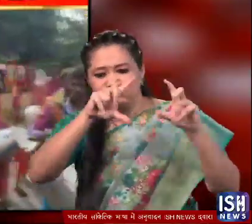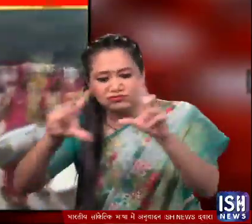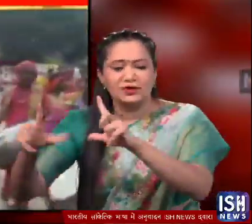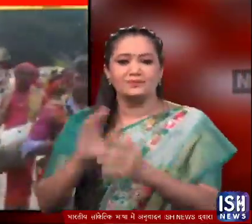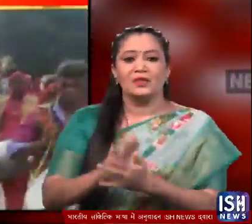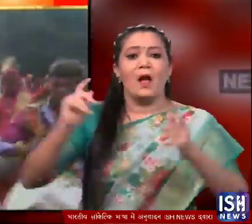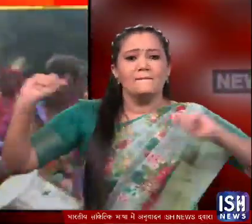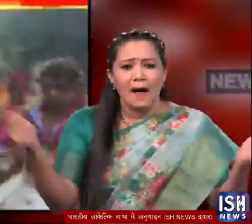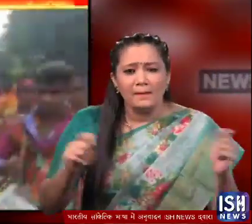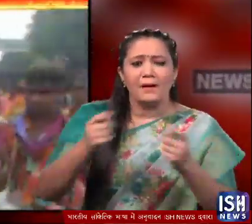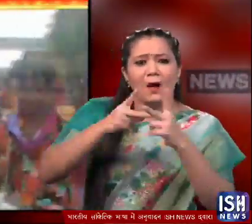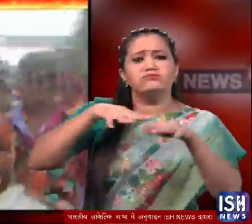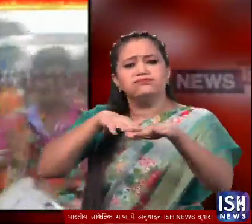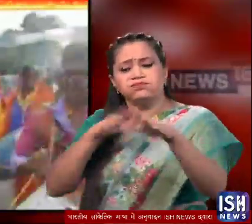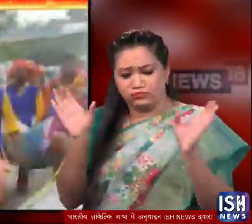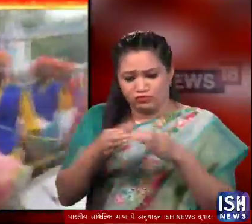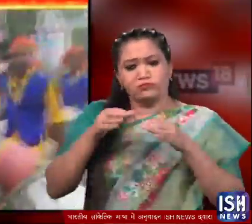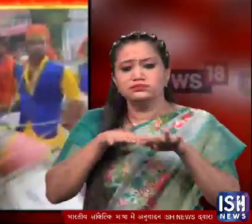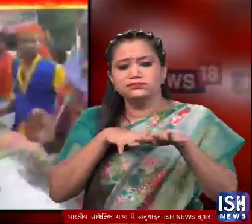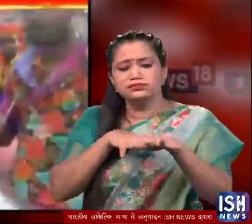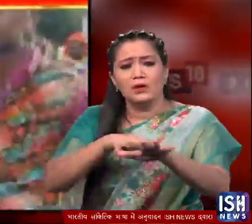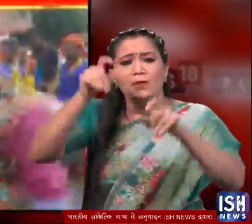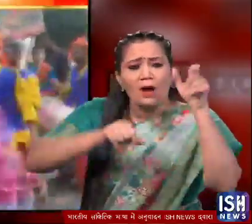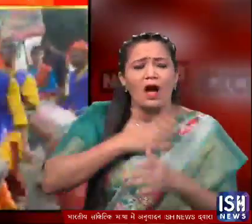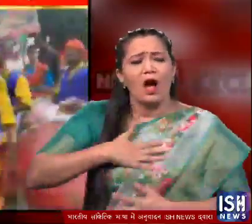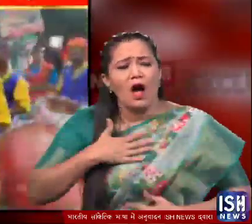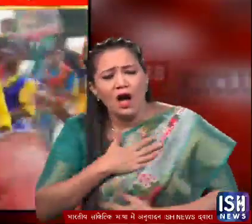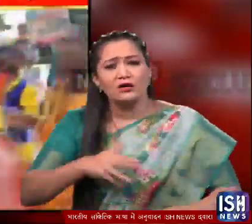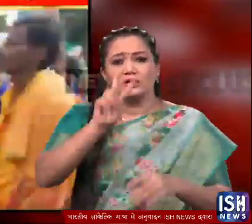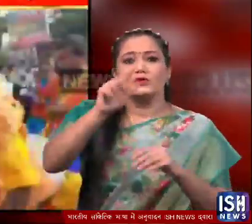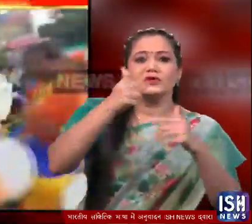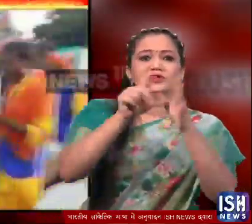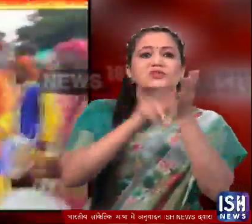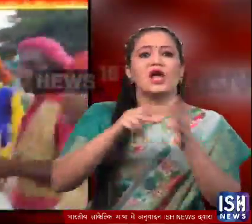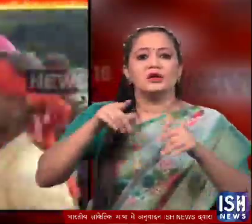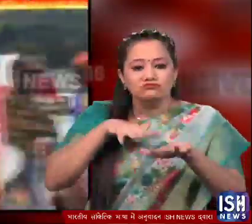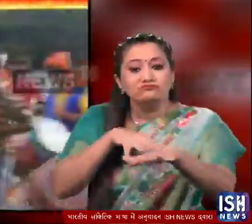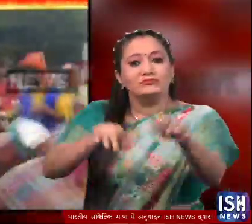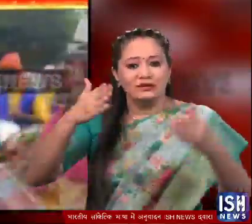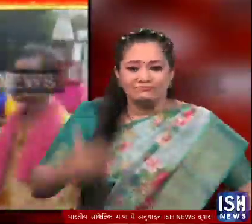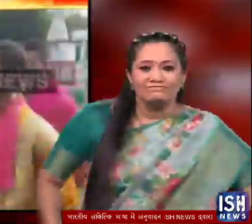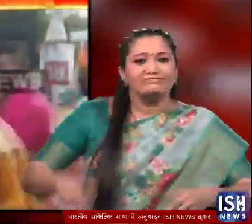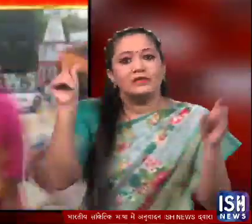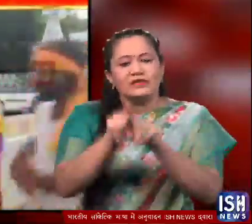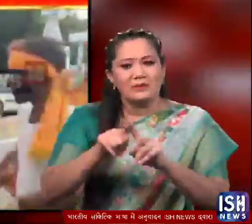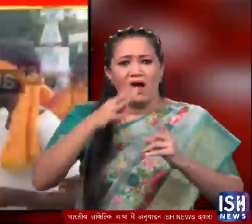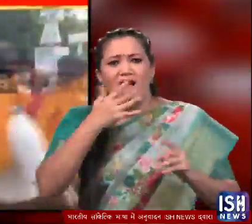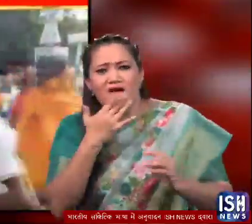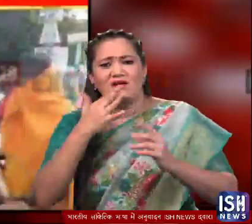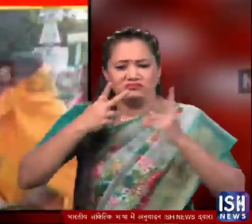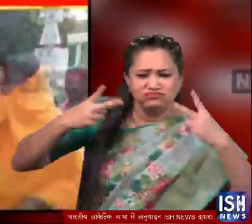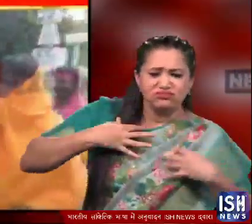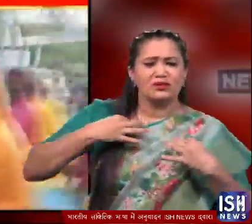पीछे बैंड वालों की पूरी टीम चलती रही। लोगों में जोश ऐसा कि जैसे 26 जनवरी की परेड निकल रही हो। रंग बिरंगी पोशाक